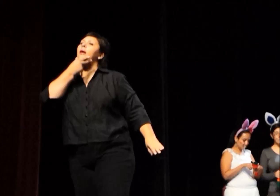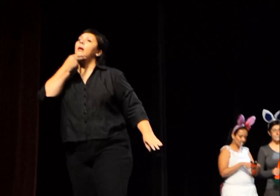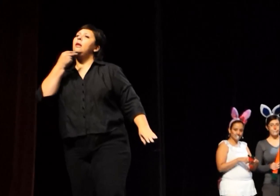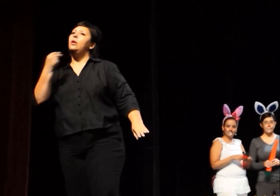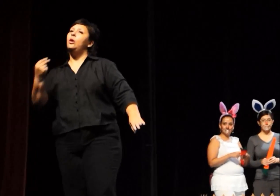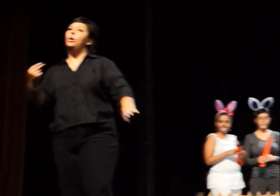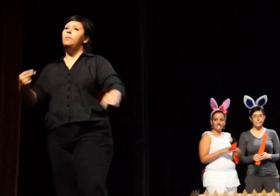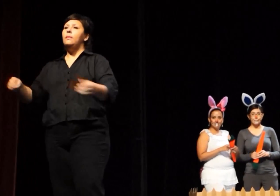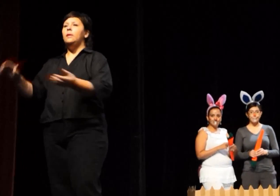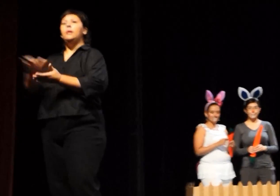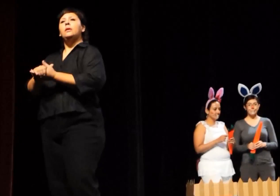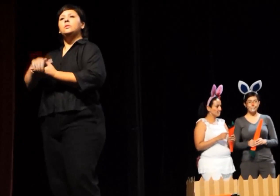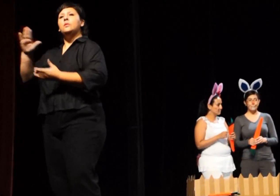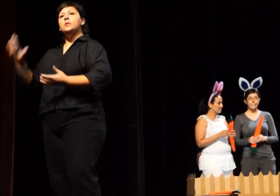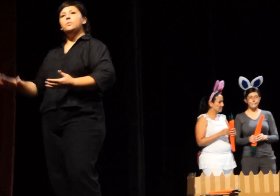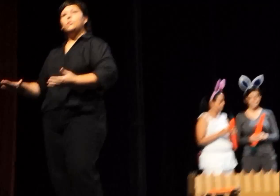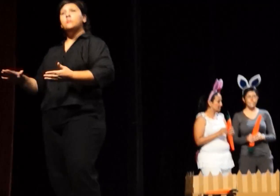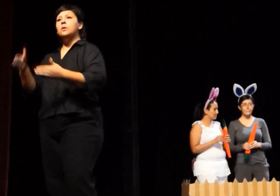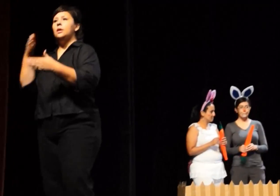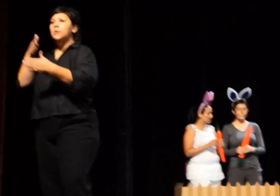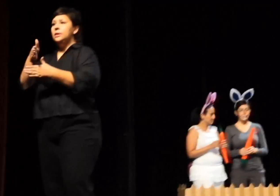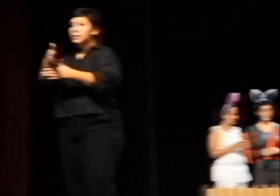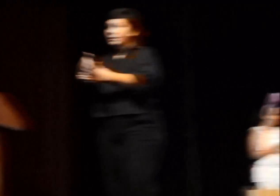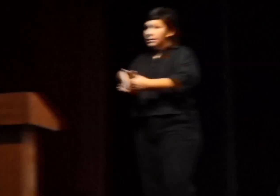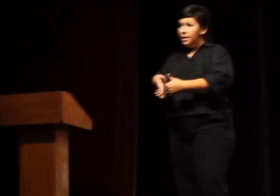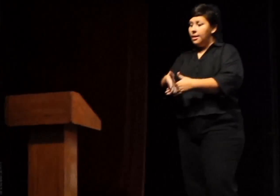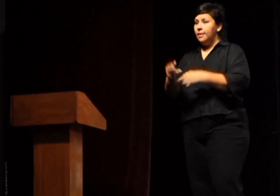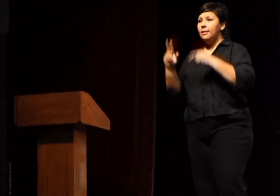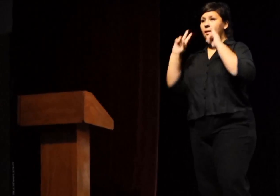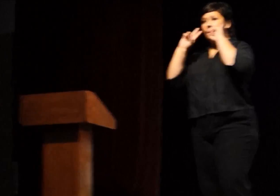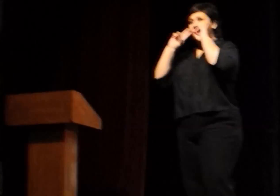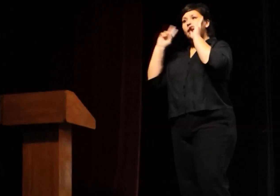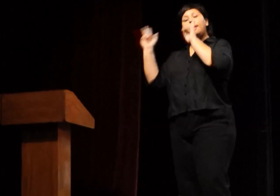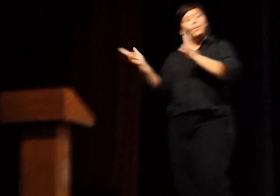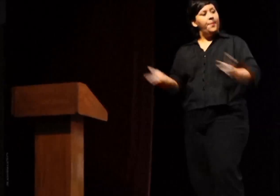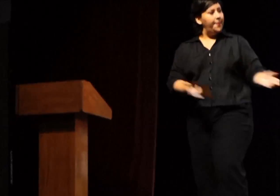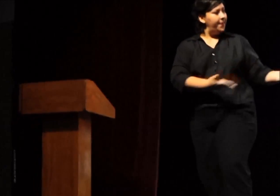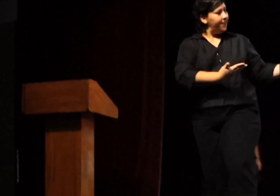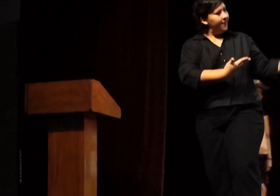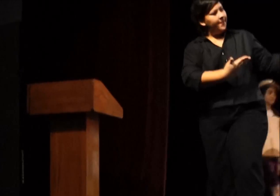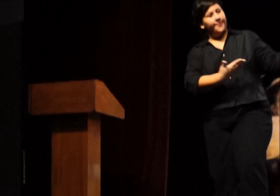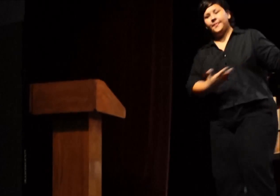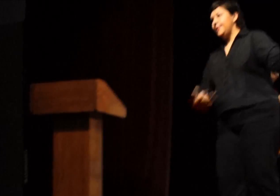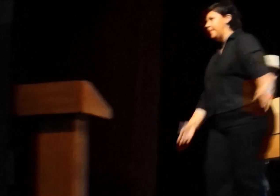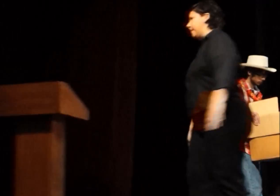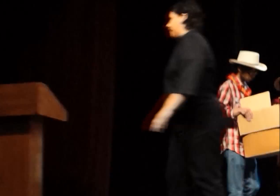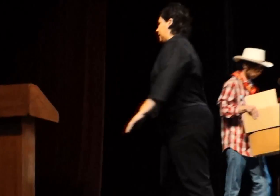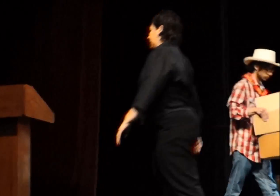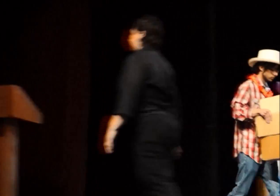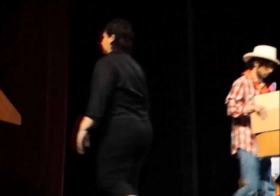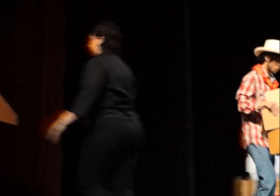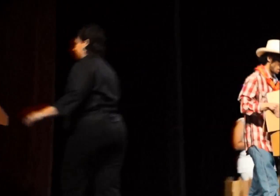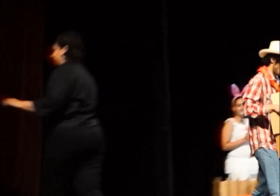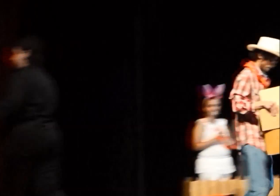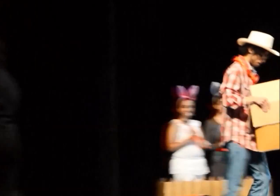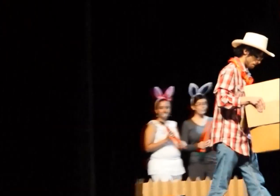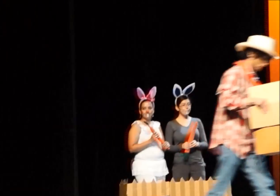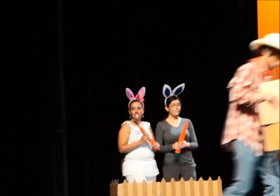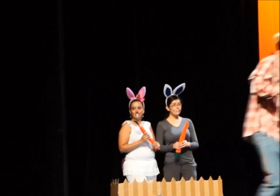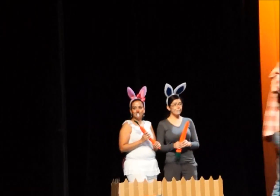de pronto llegan el hombre, el granjero y su esposa. Veamos qué pasa.